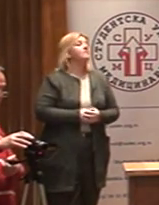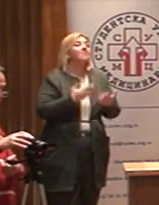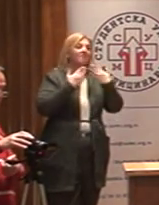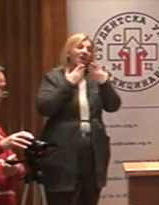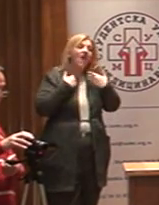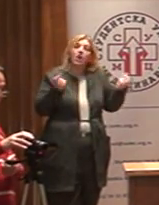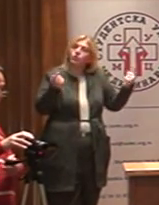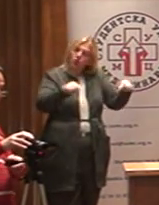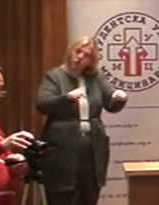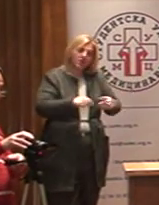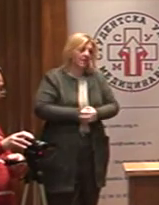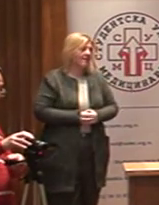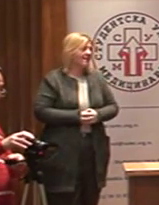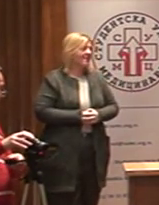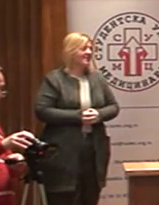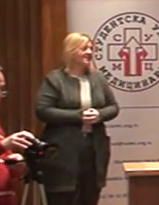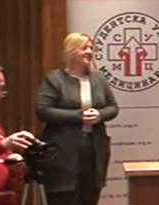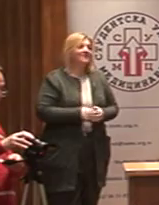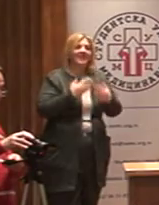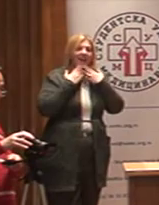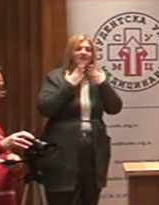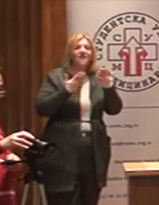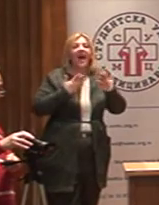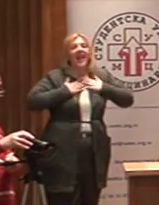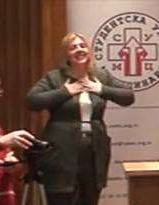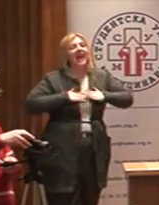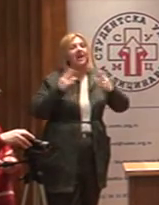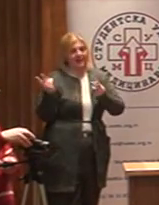Hvala svima što ste došli. Hvala svima što ste došli. Hvala vam i gosti.